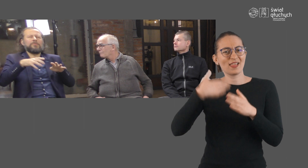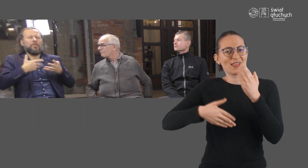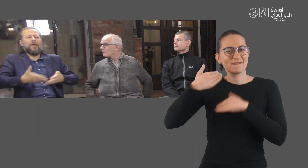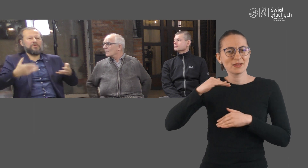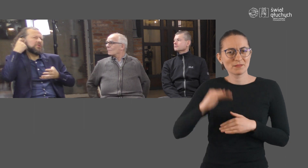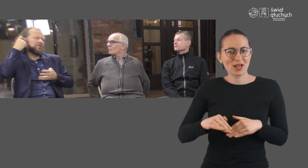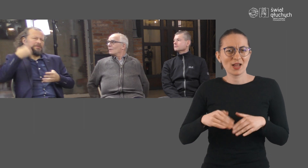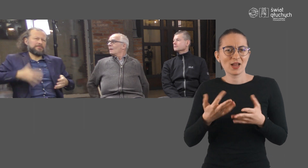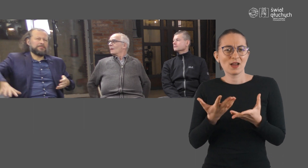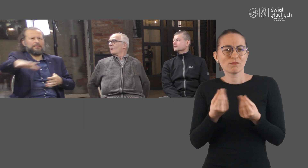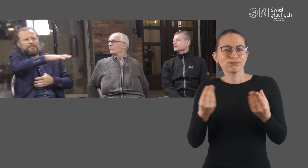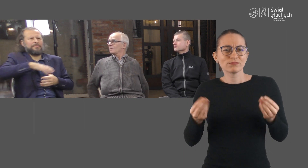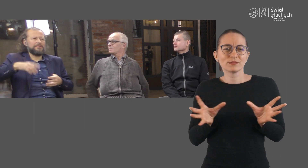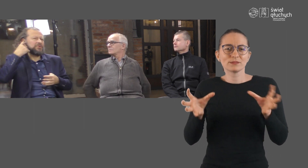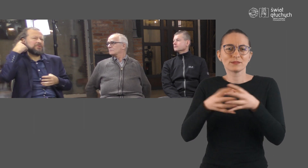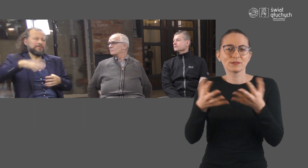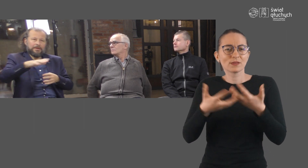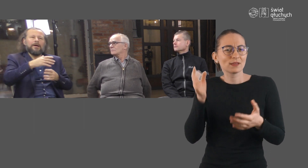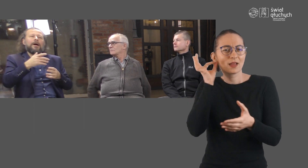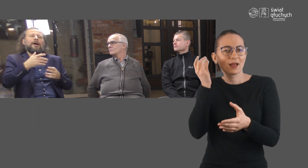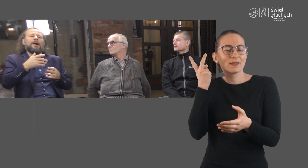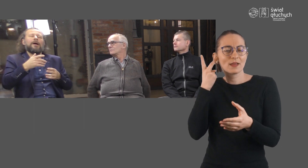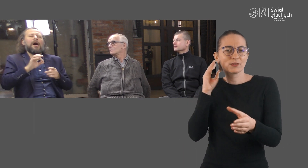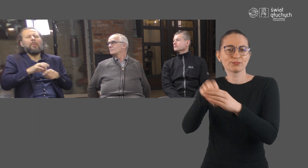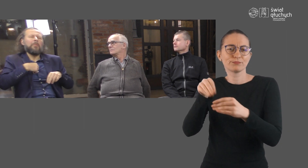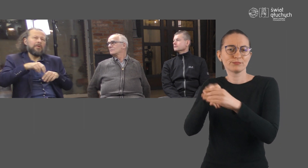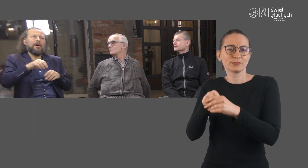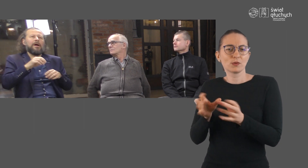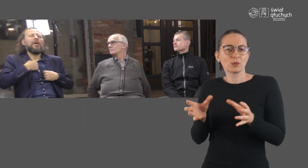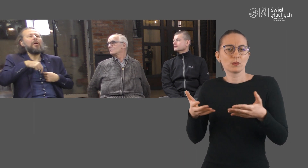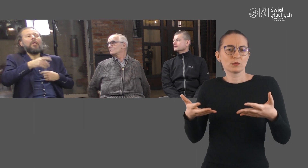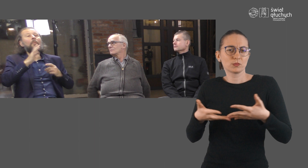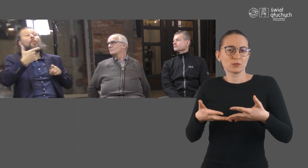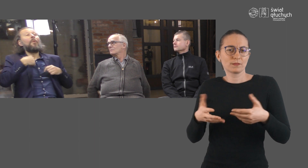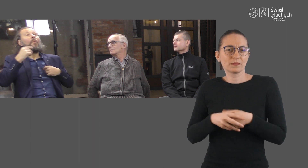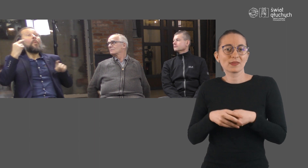Tak, pamiętam też, jak byłem dzieckiem, cały czas byłem w towarzystwie osób głuchych.